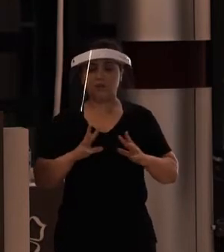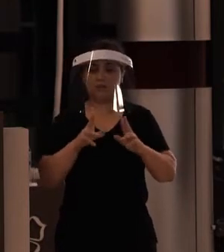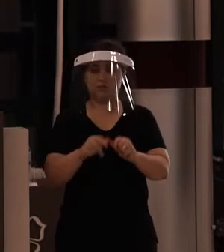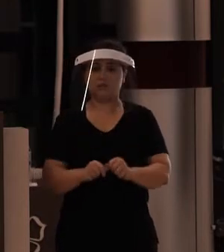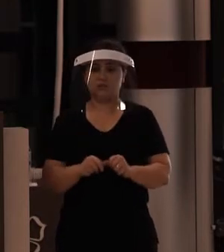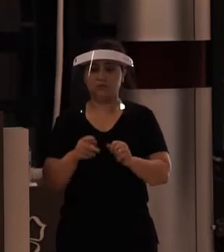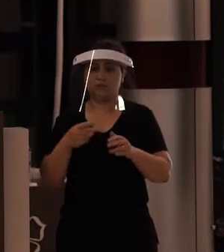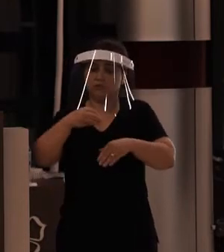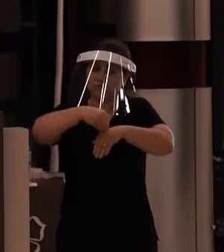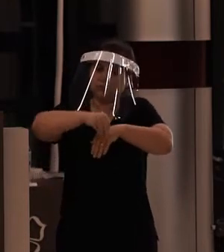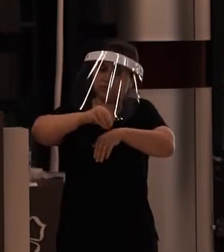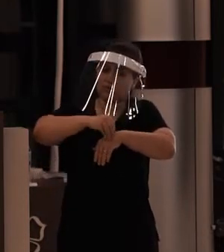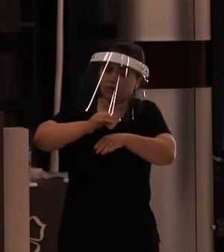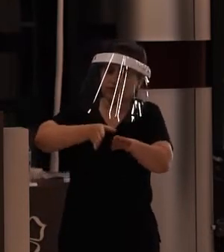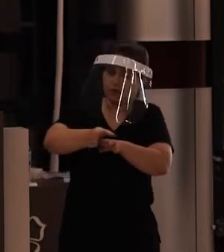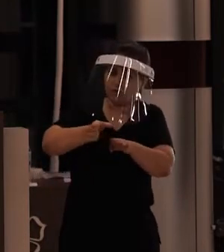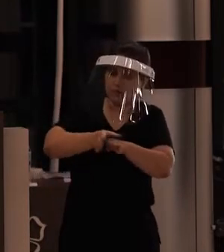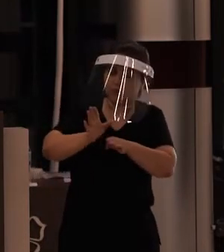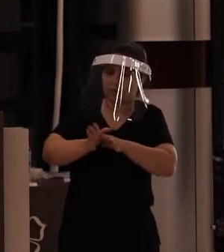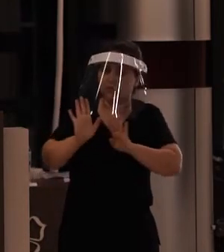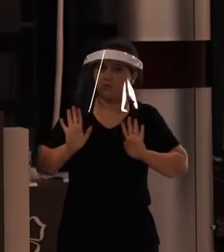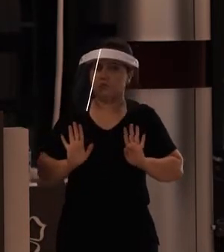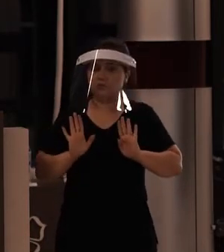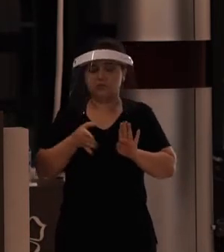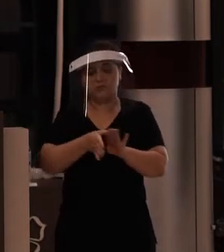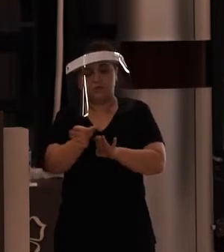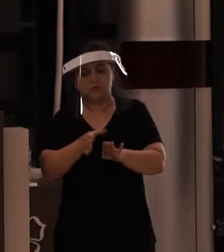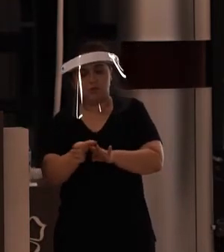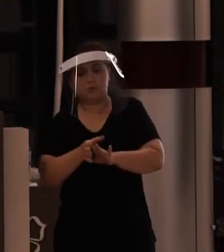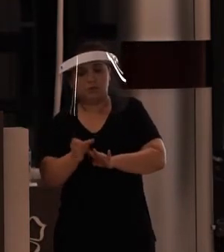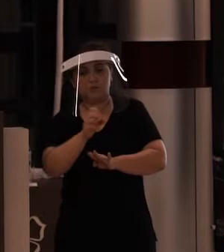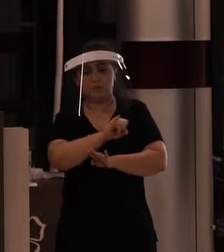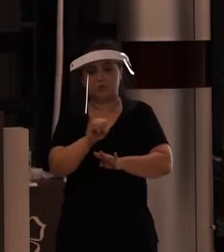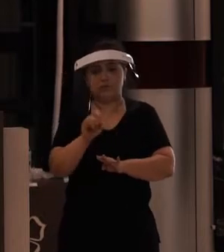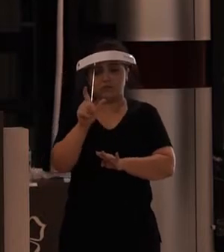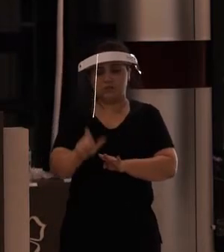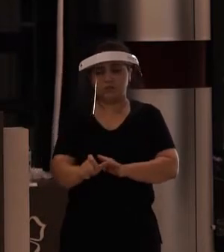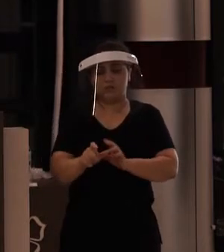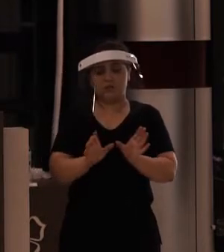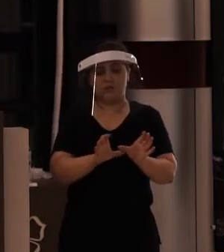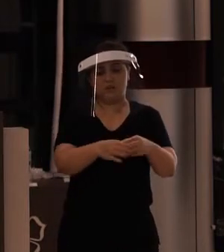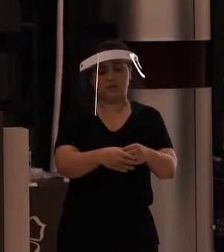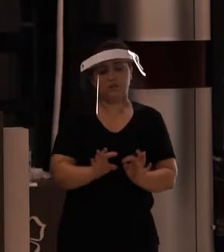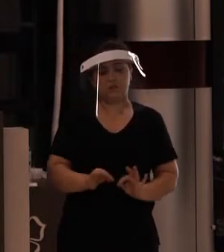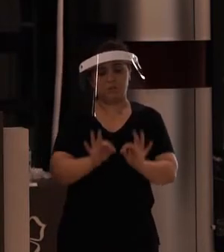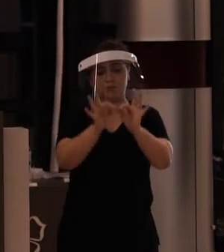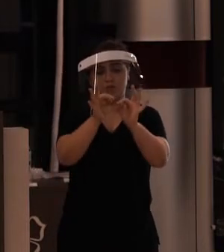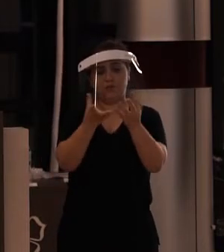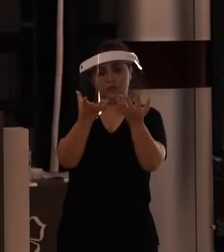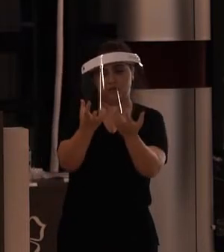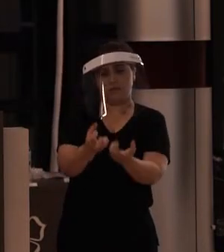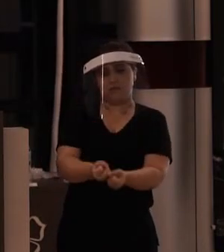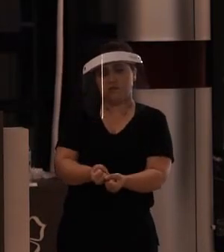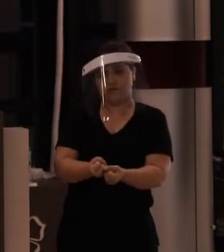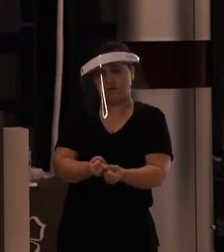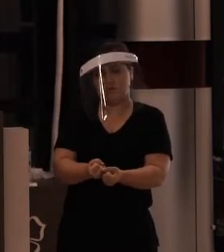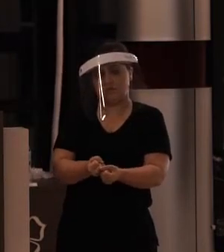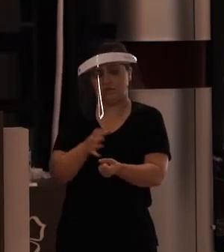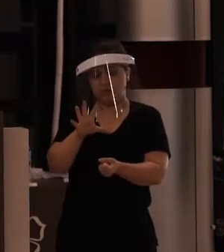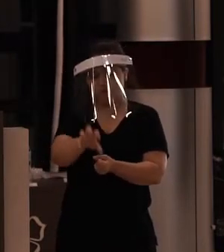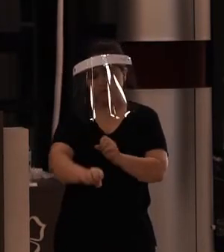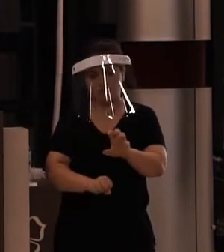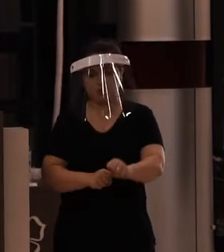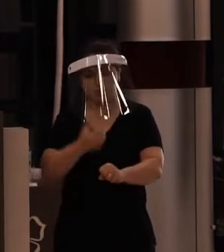gente, recomendações. Recomendações que se a equipe técnica for, né,